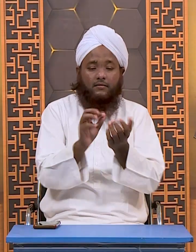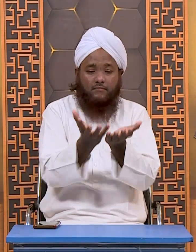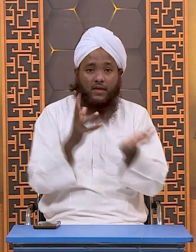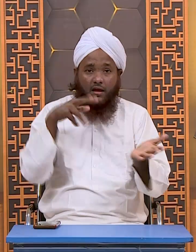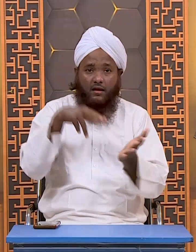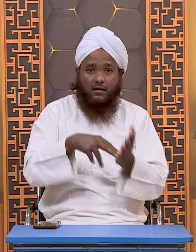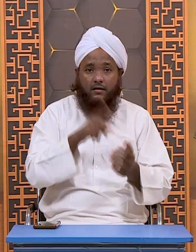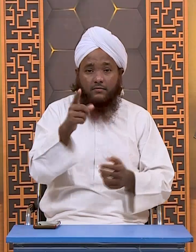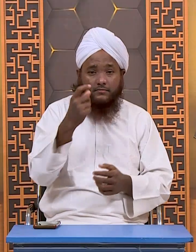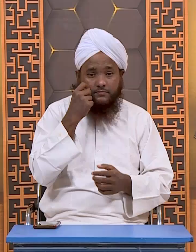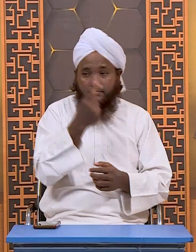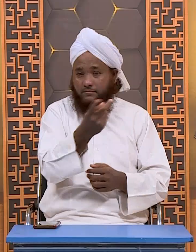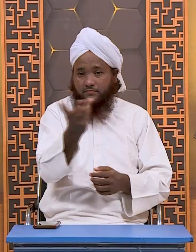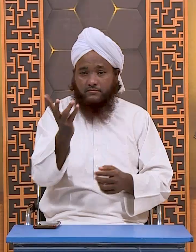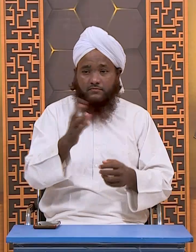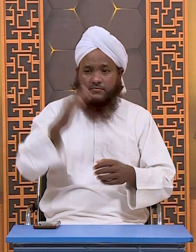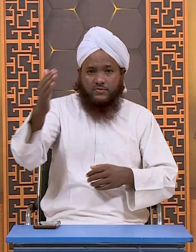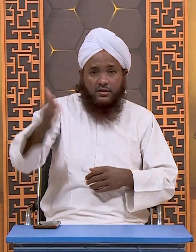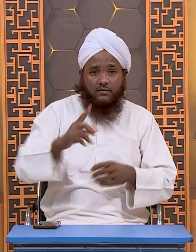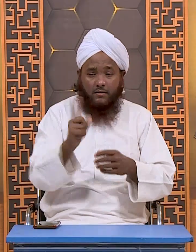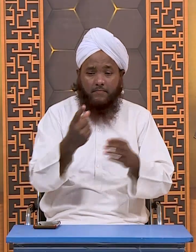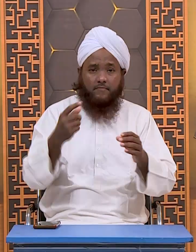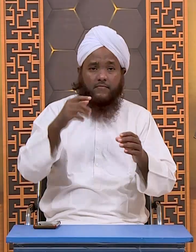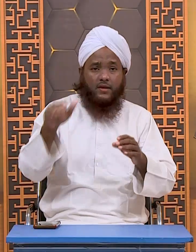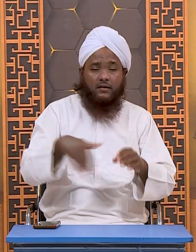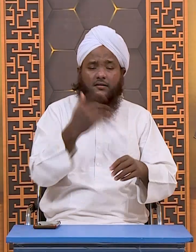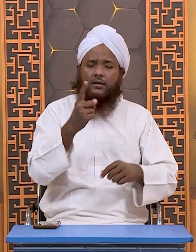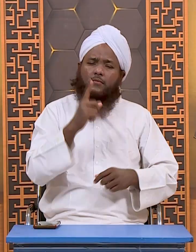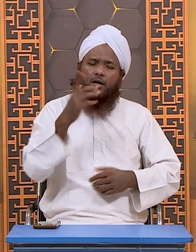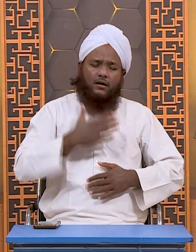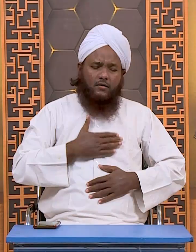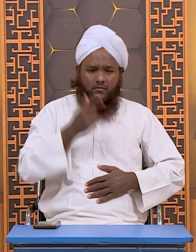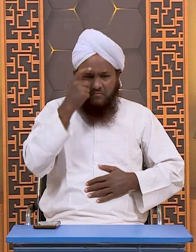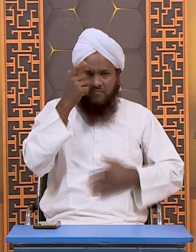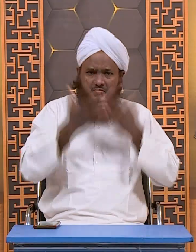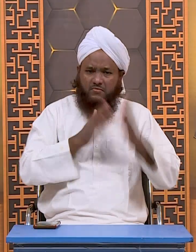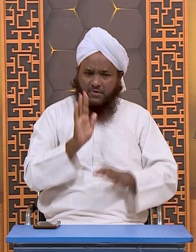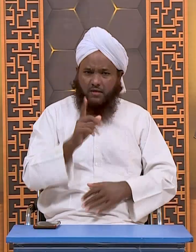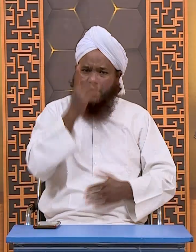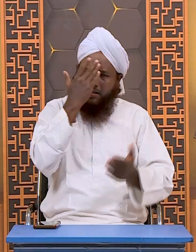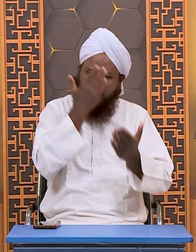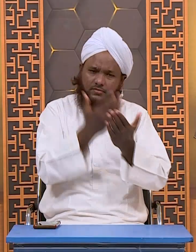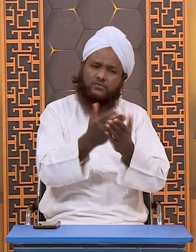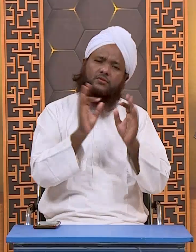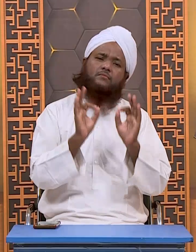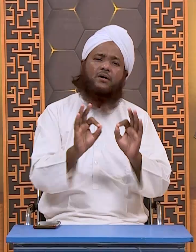ان لوگوں کو جنت کی طرف بلایا جائے گا جو ہر حال میں اللہ کا شکر ادا کرتے تھے. ہائے ہائے ہائے، سبحان